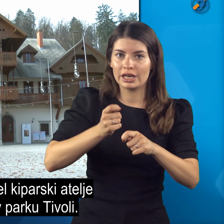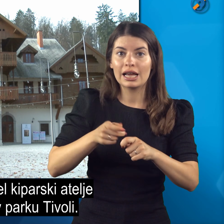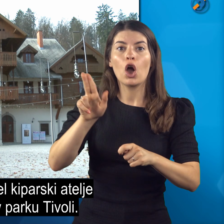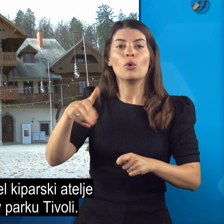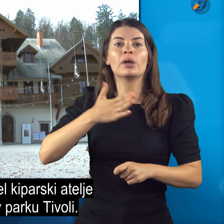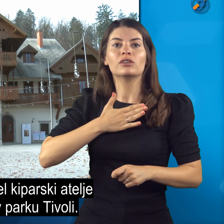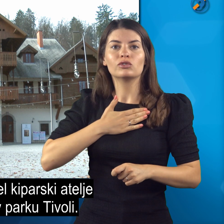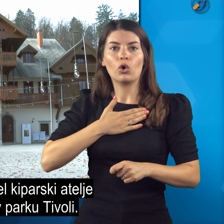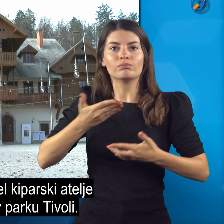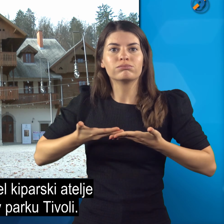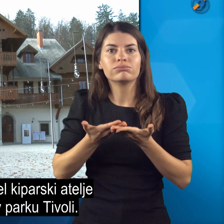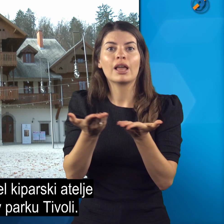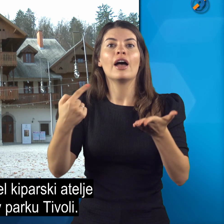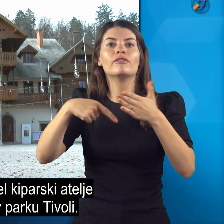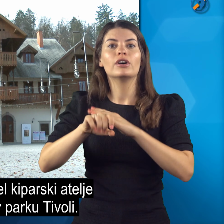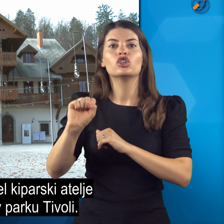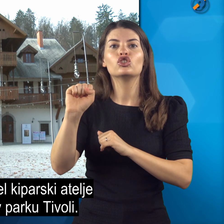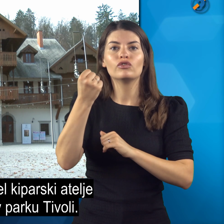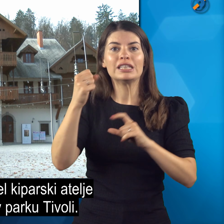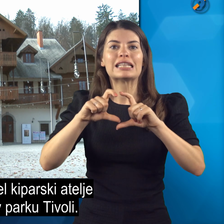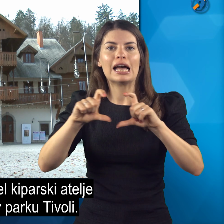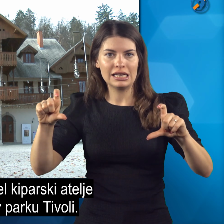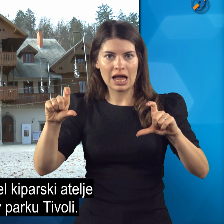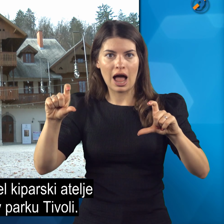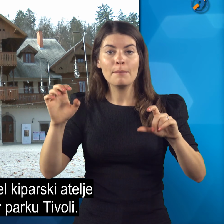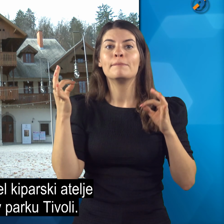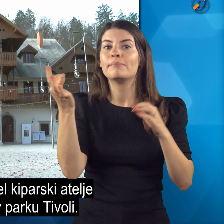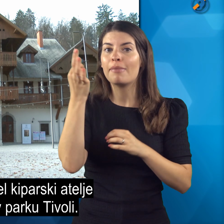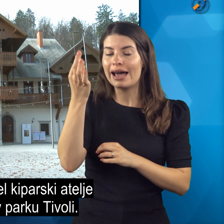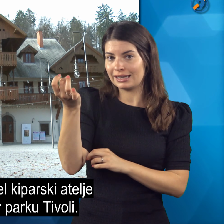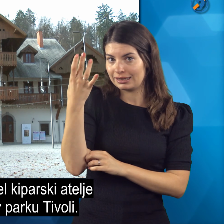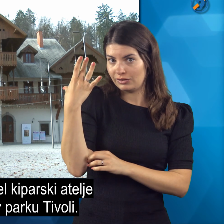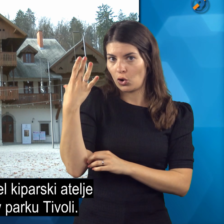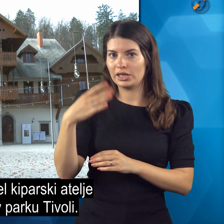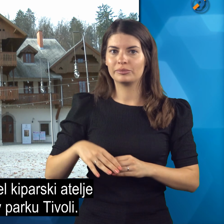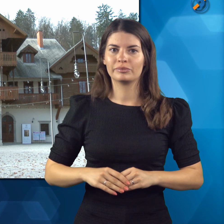Štrekelj je imel kiparski atelje v Švicariji v parku Tivoli.